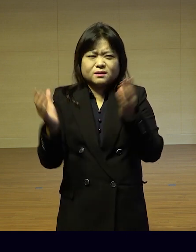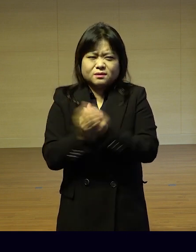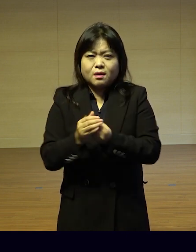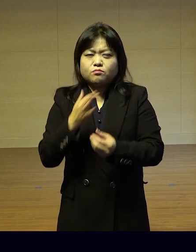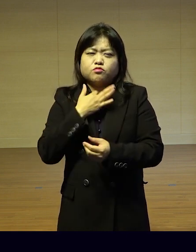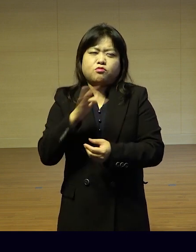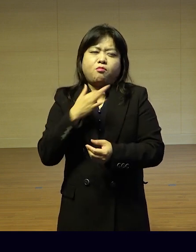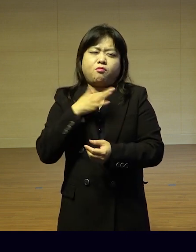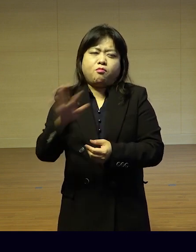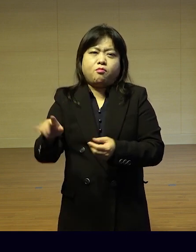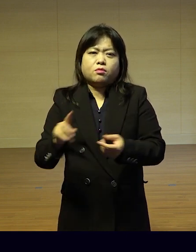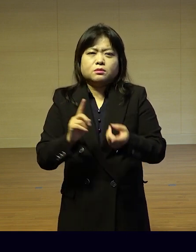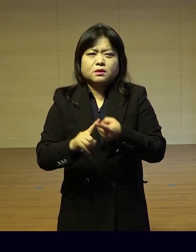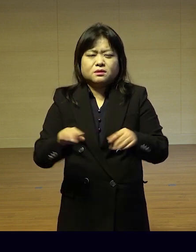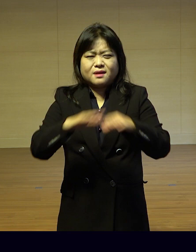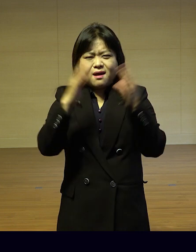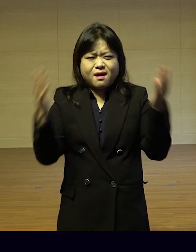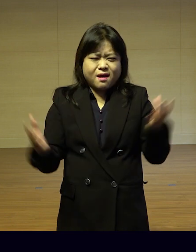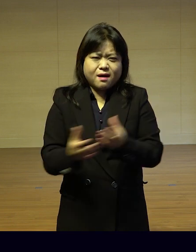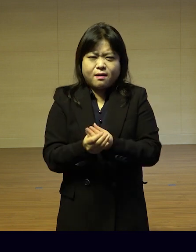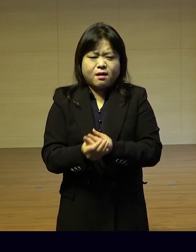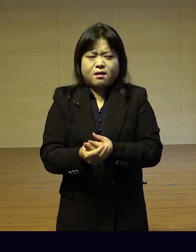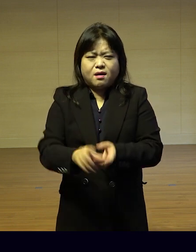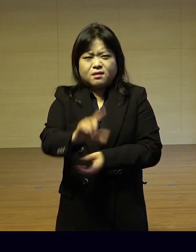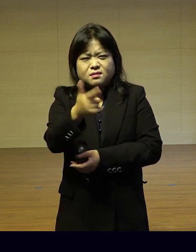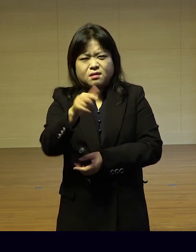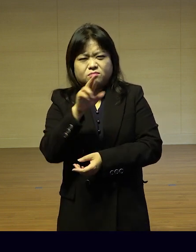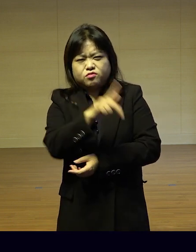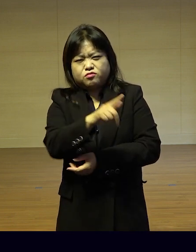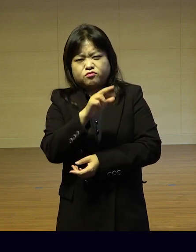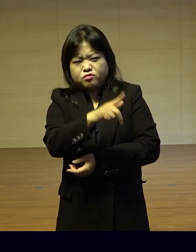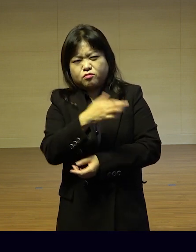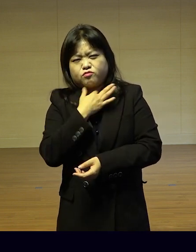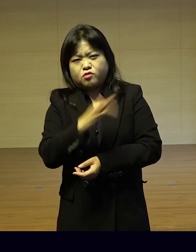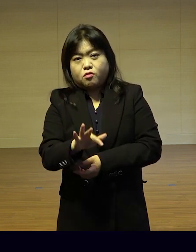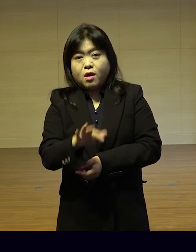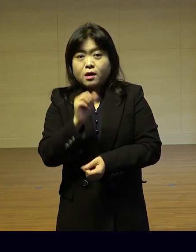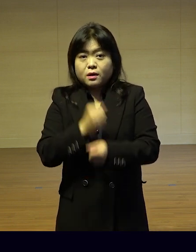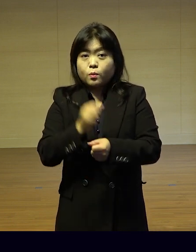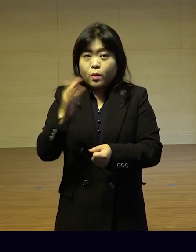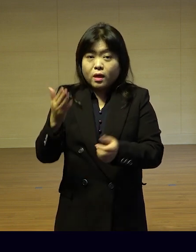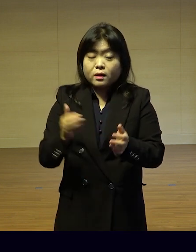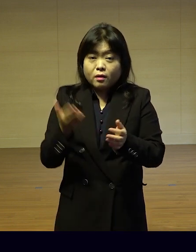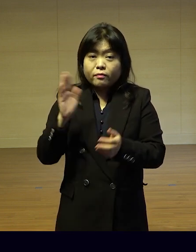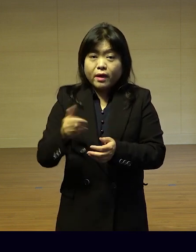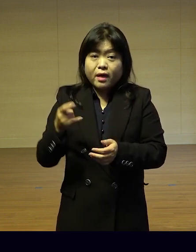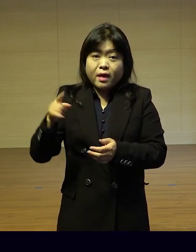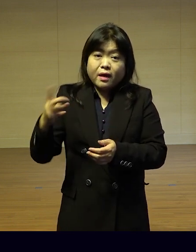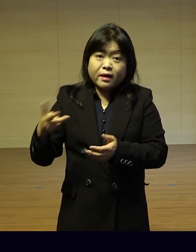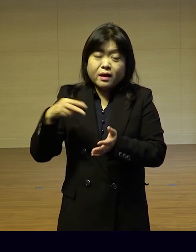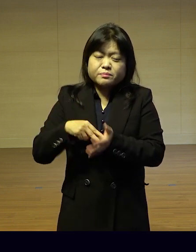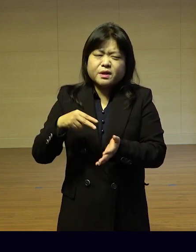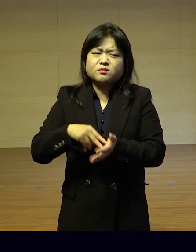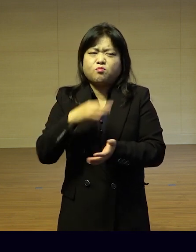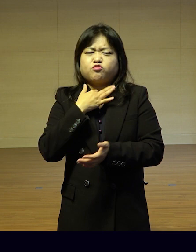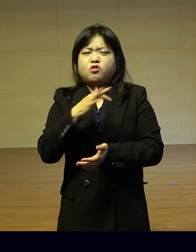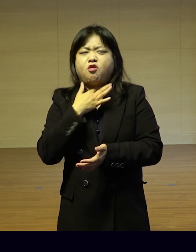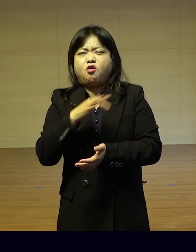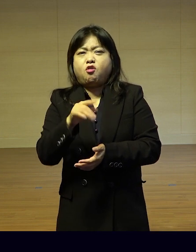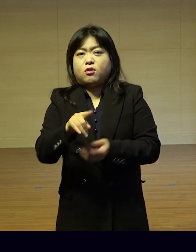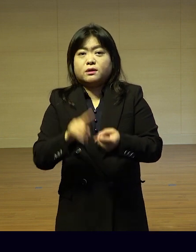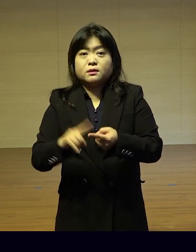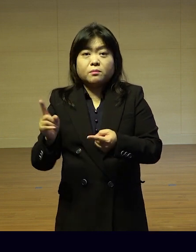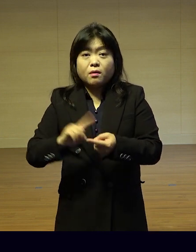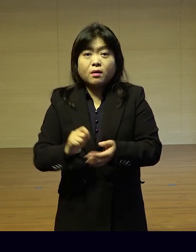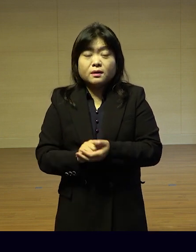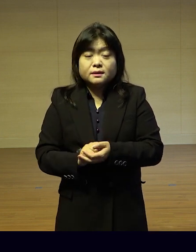부정이다. 앞에 것을 깡그리 부정하는 전면적인 부정이다. 거기에 비해서 헤겔에 있어서의 부정은, 이게